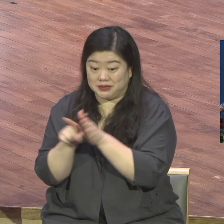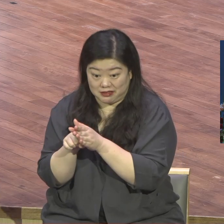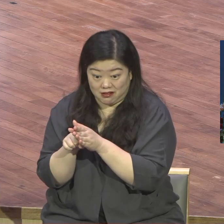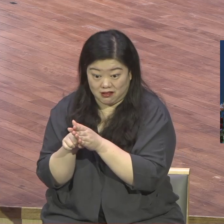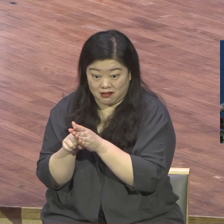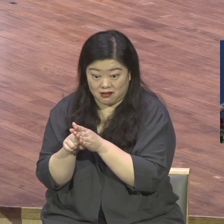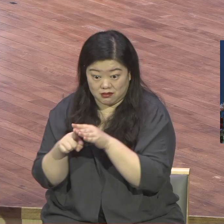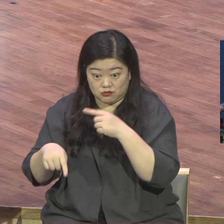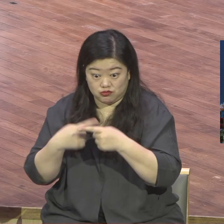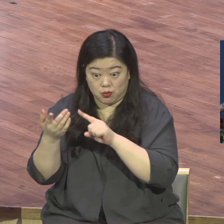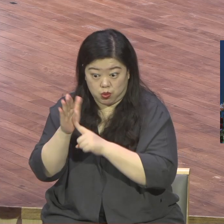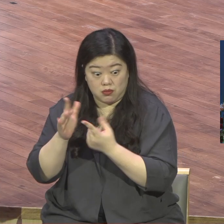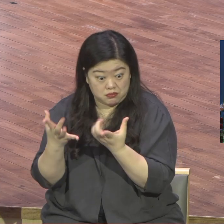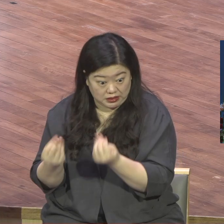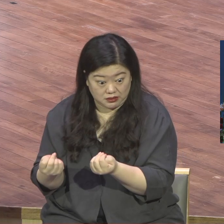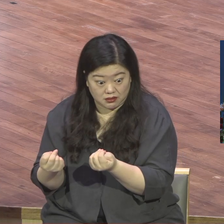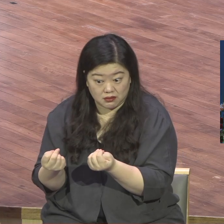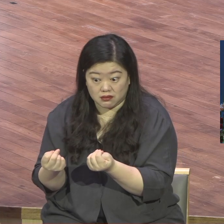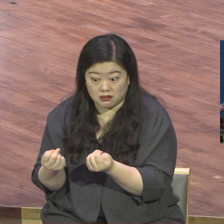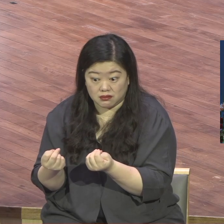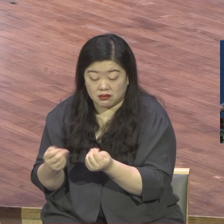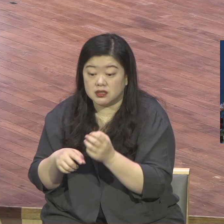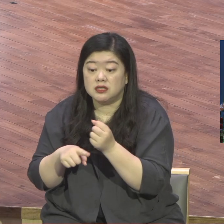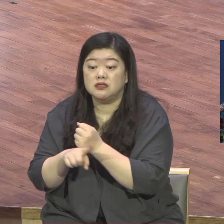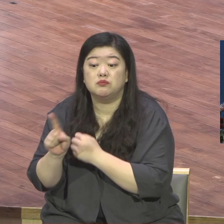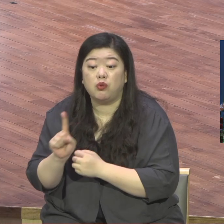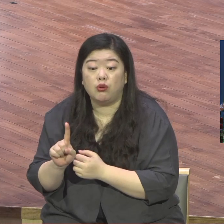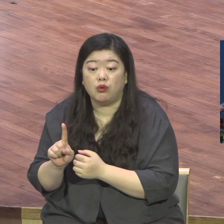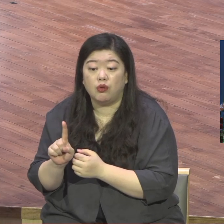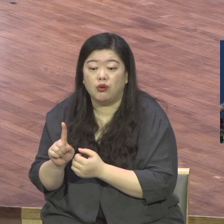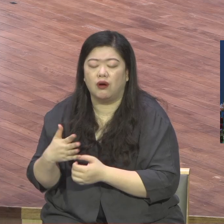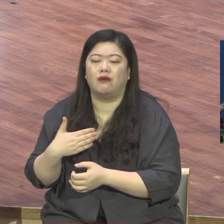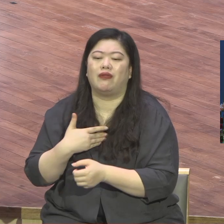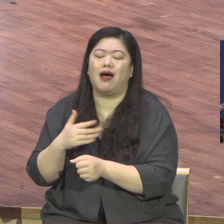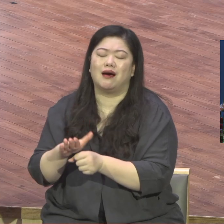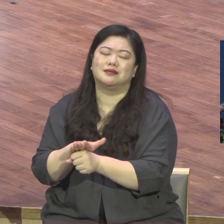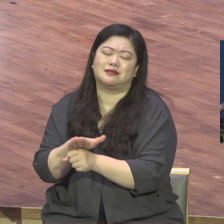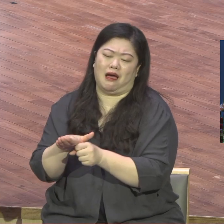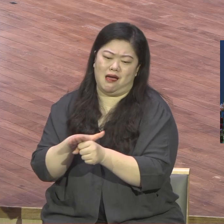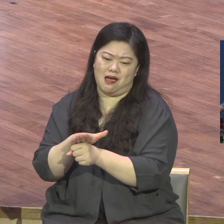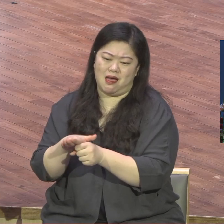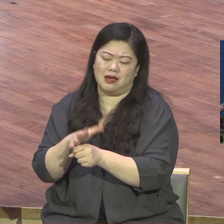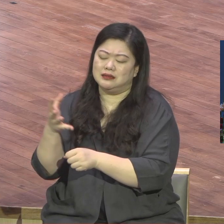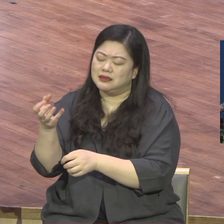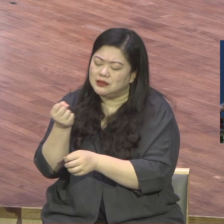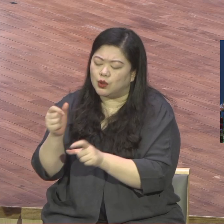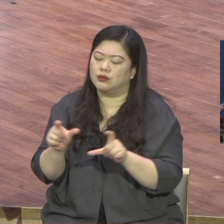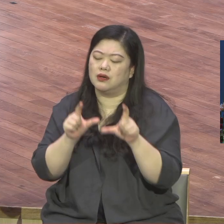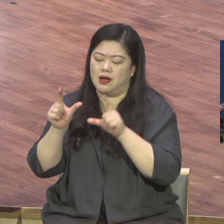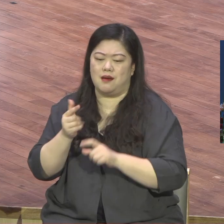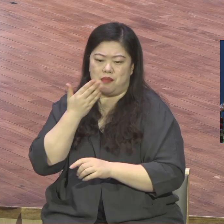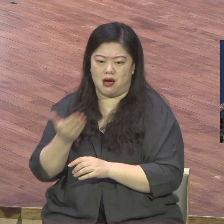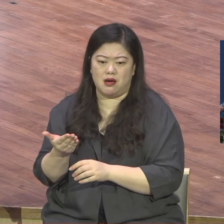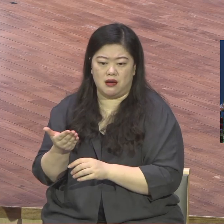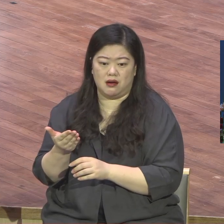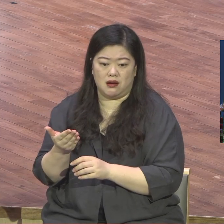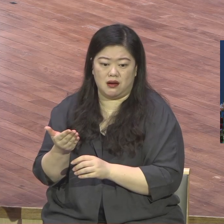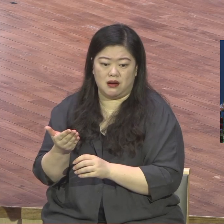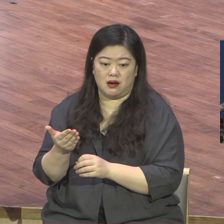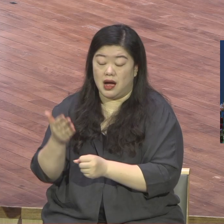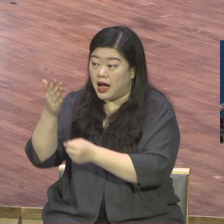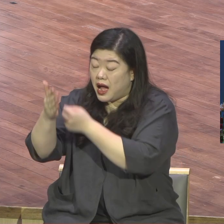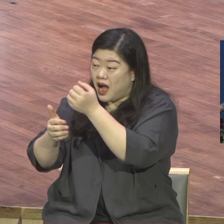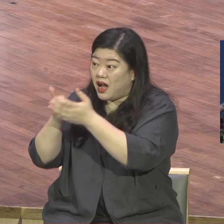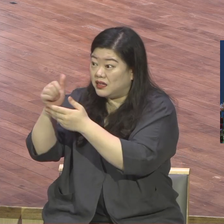말이에요? 하나님의 사랑으로 산다. 그 말이에요. 하나님의 사랑을 많이 받았기 때문에 나는